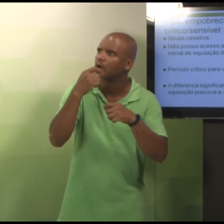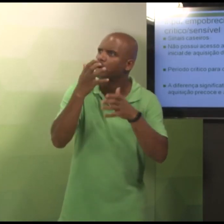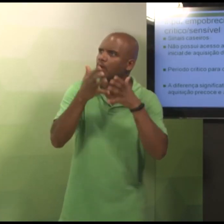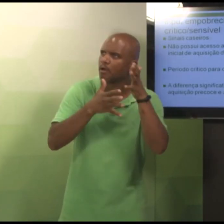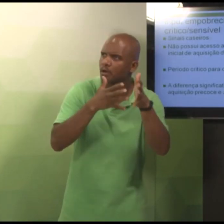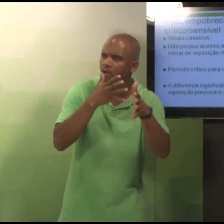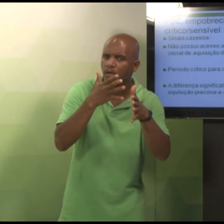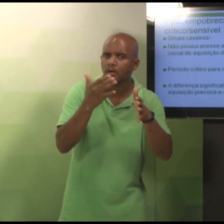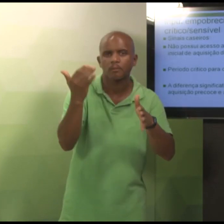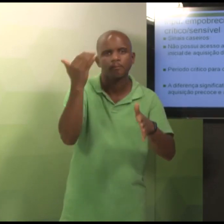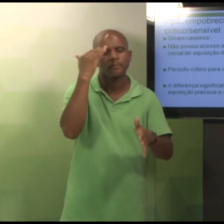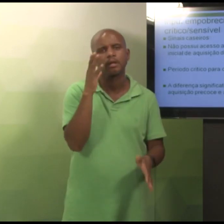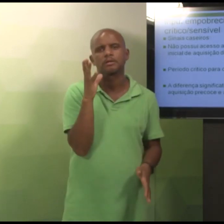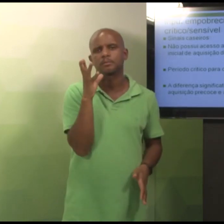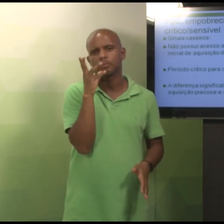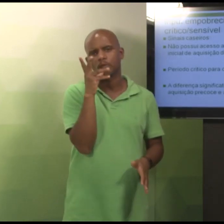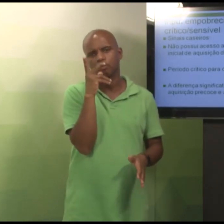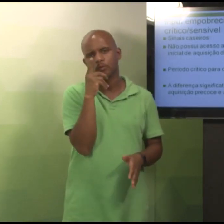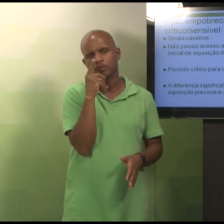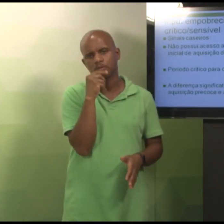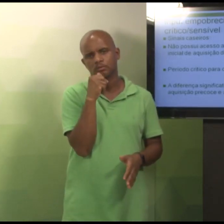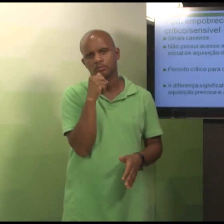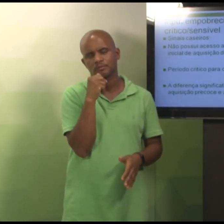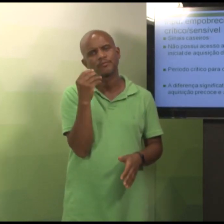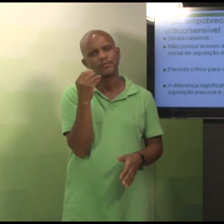terá um aprendizado, porém, mais demorado.